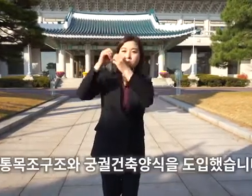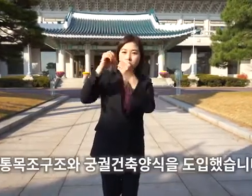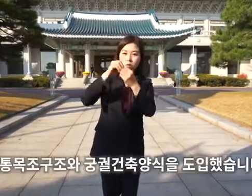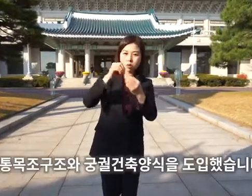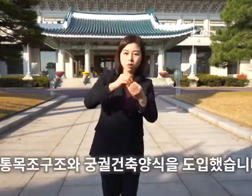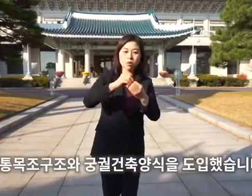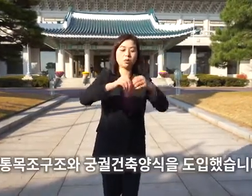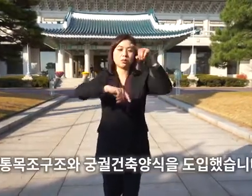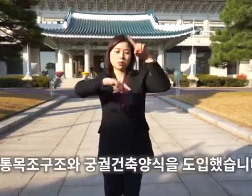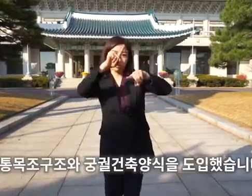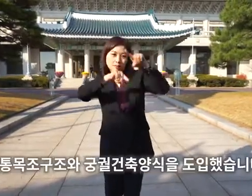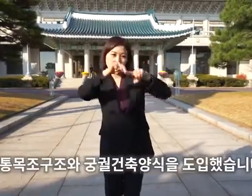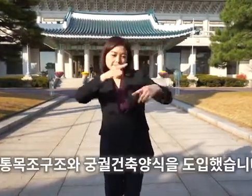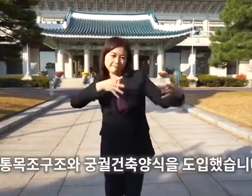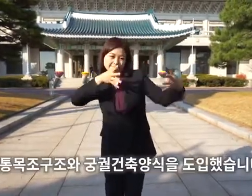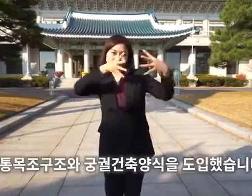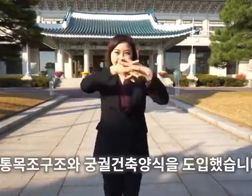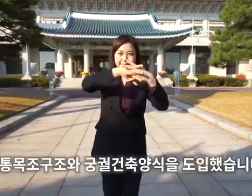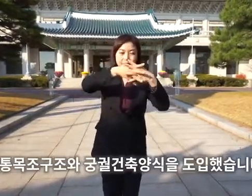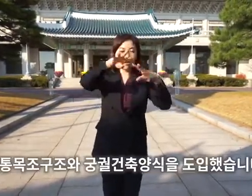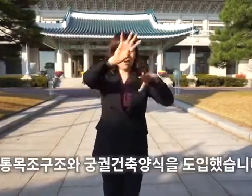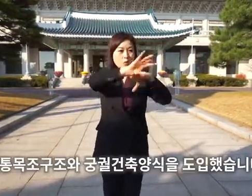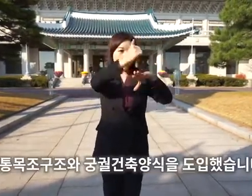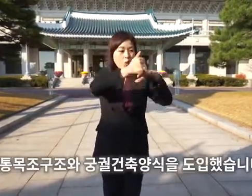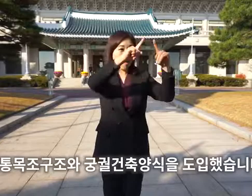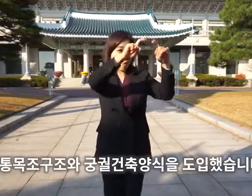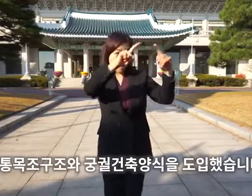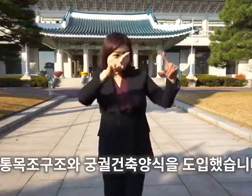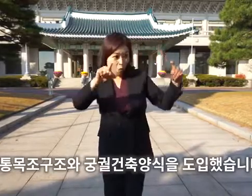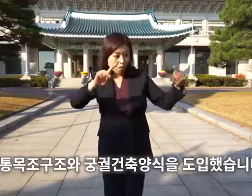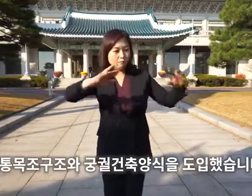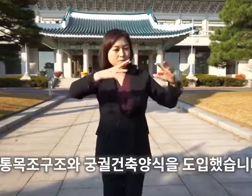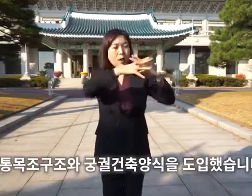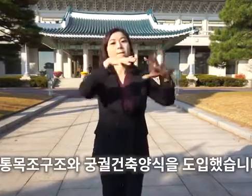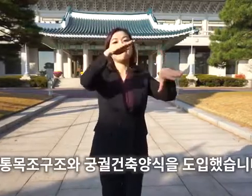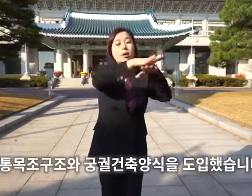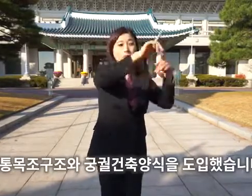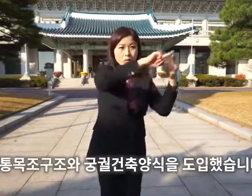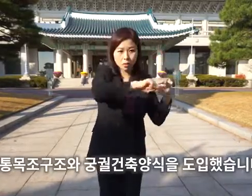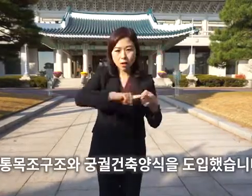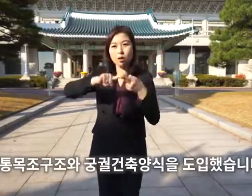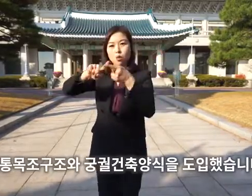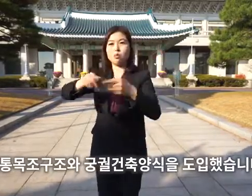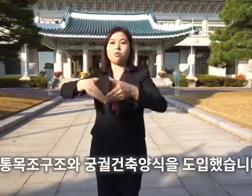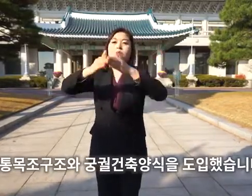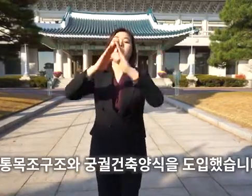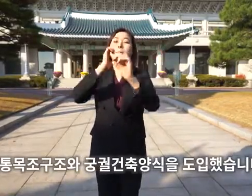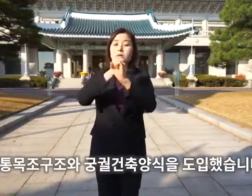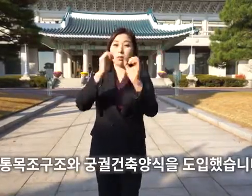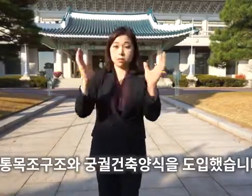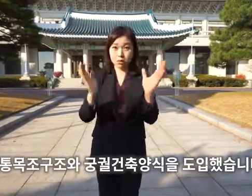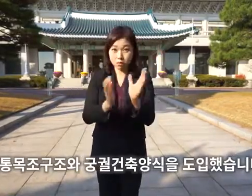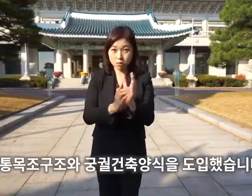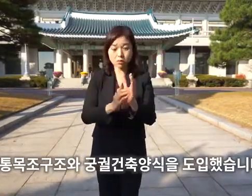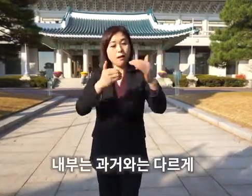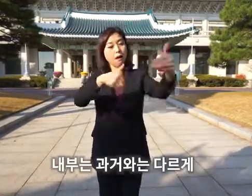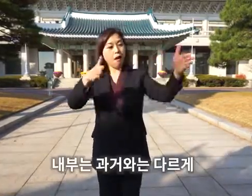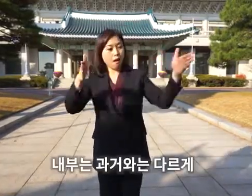본관의 외형은 전통 목조 구조인 궁궐 건축 양식을 도입했습니다.